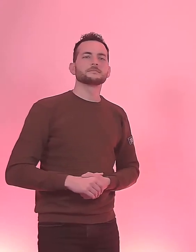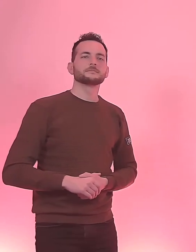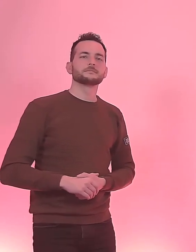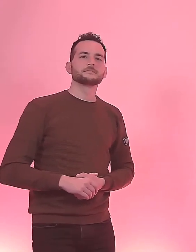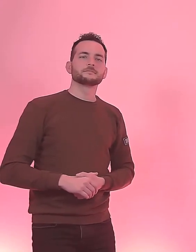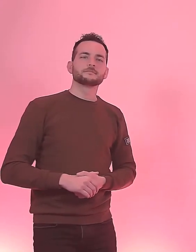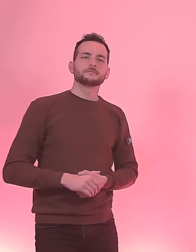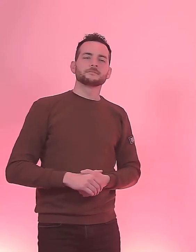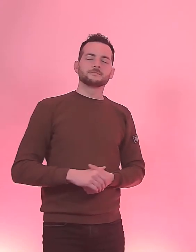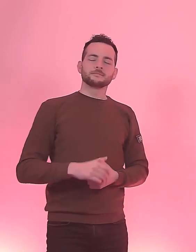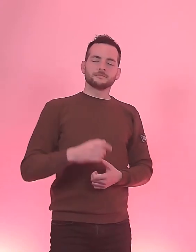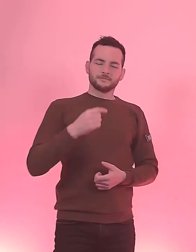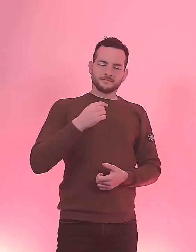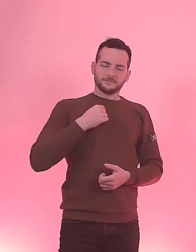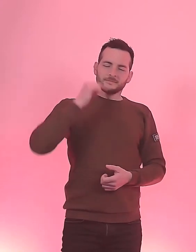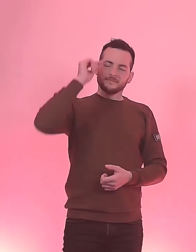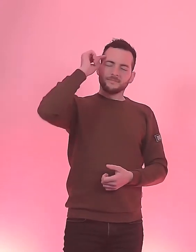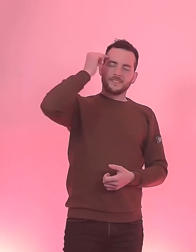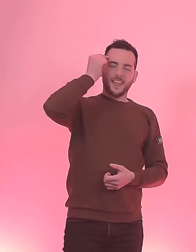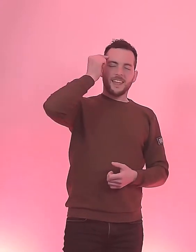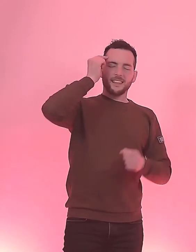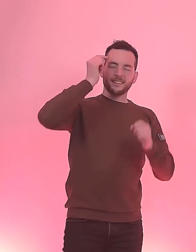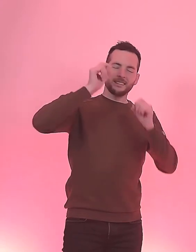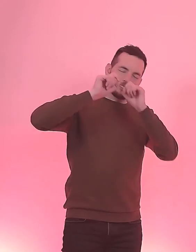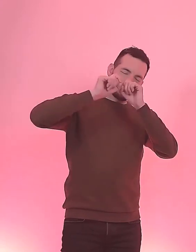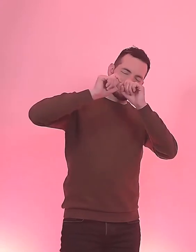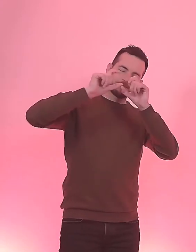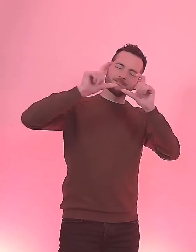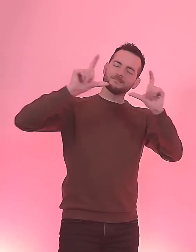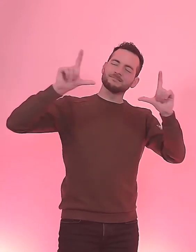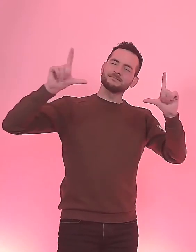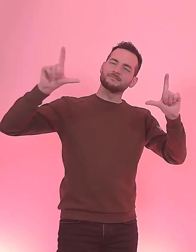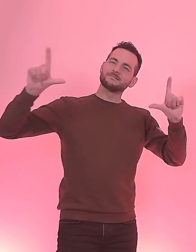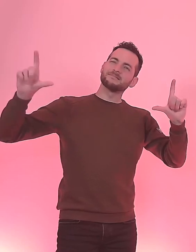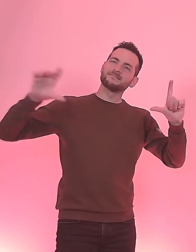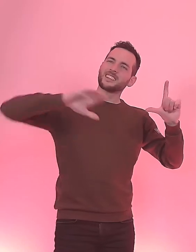kiss my two